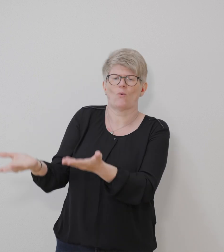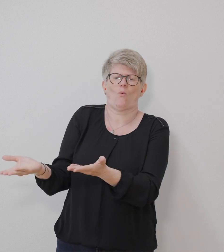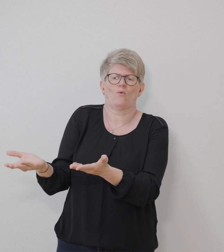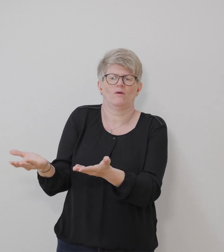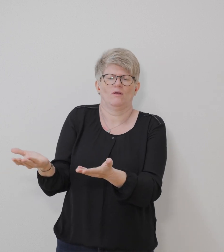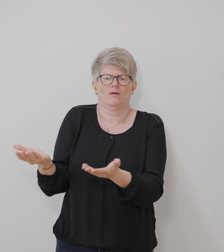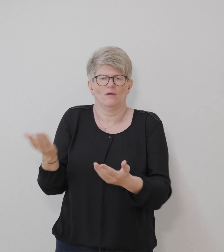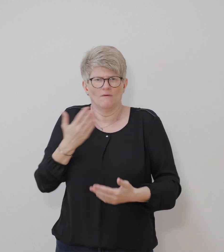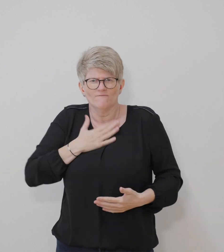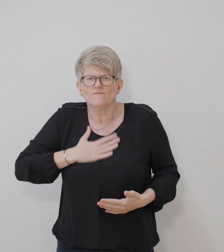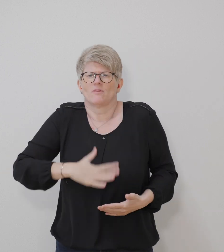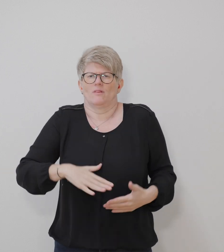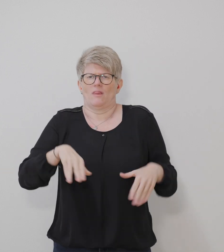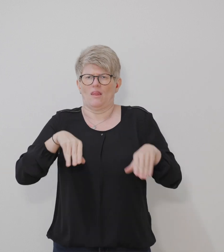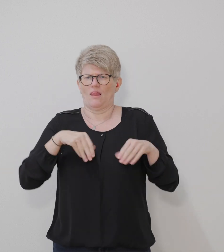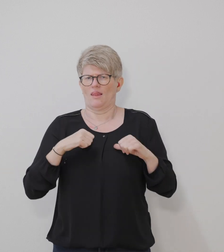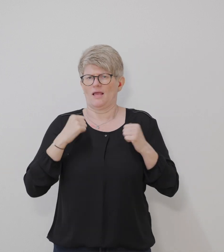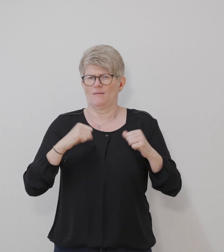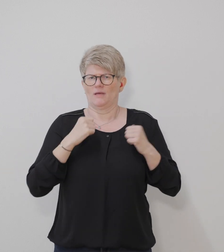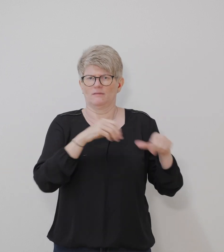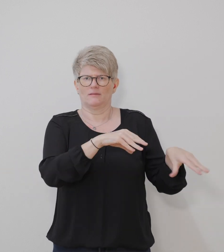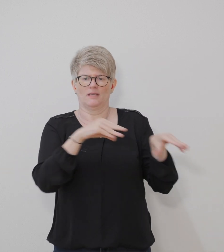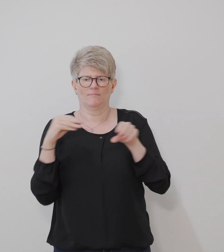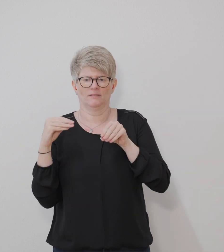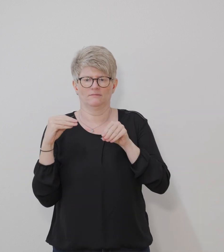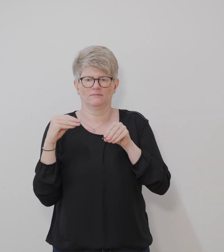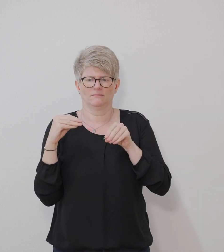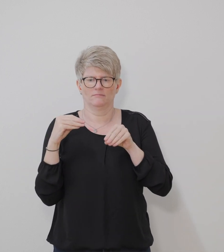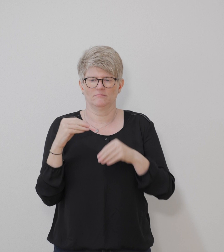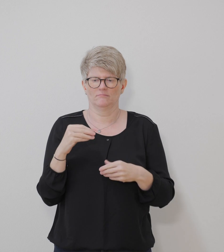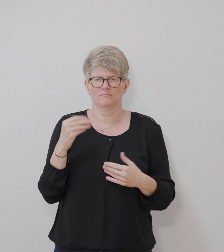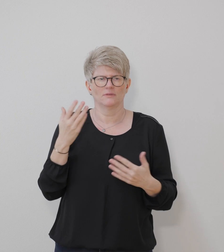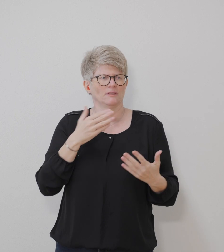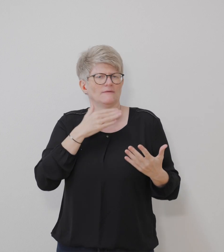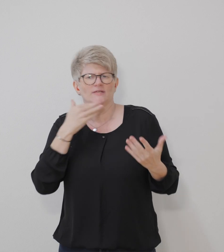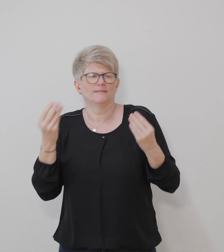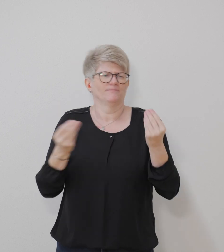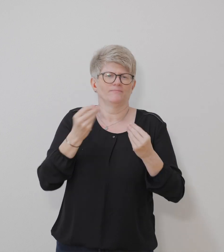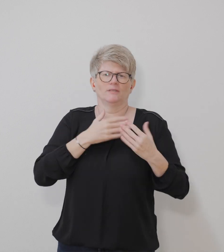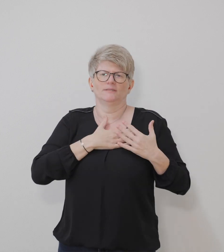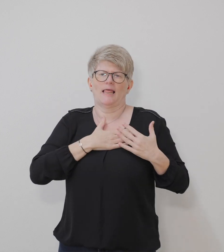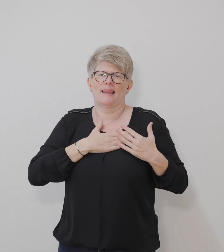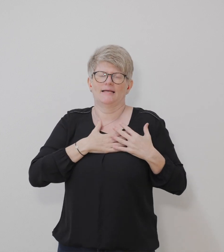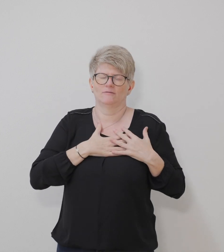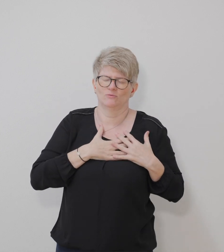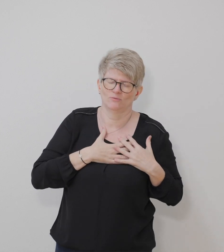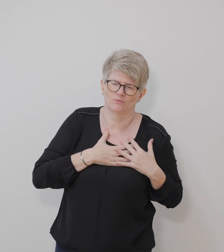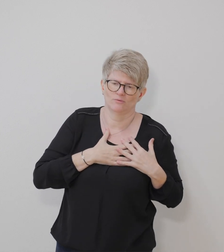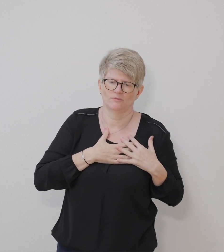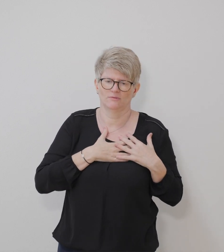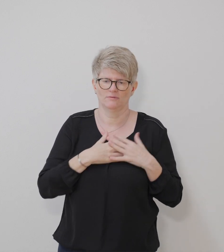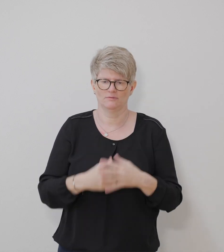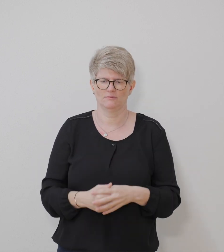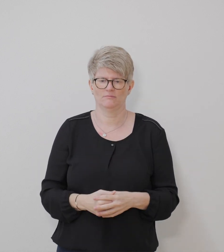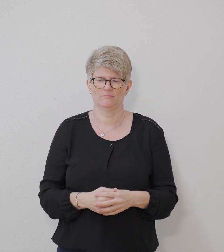viele Dinge, die auf seiner Seele lasteten. Ein liebloses Elternhaus, eine von Mobbing und Ausgrenzung geprägte